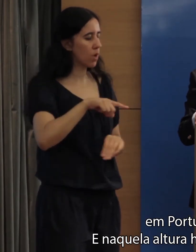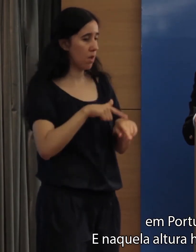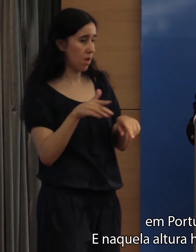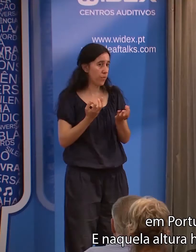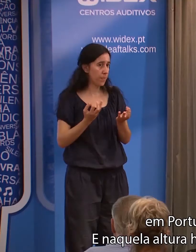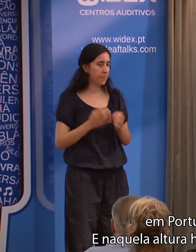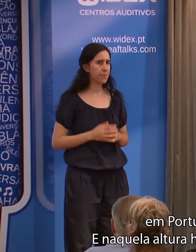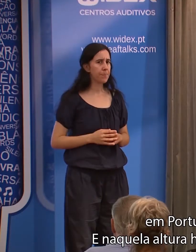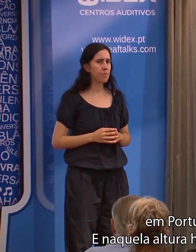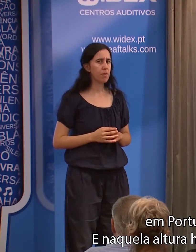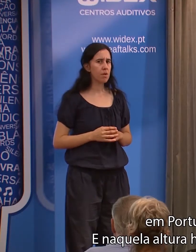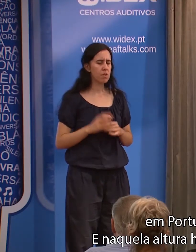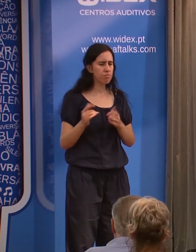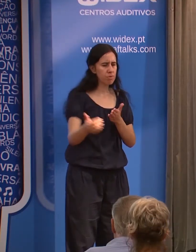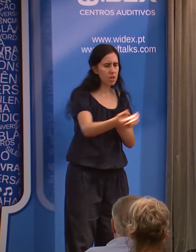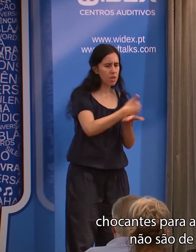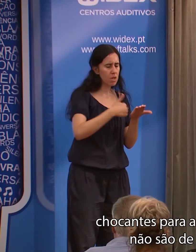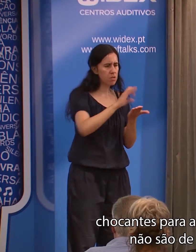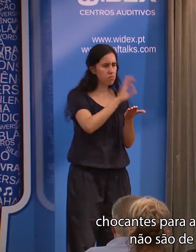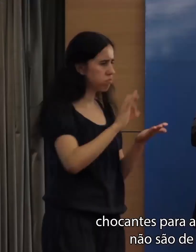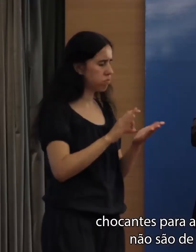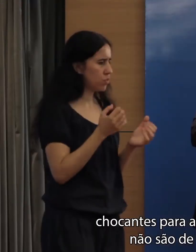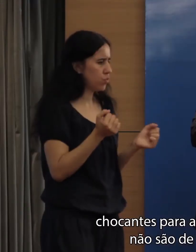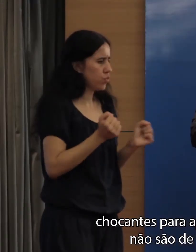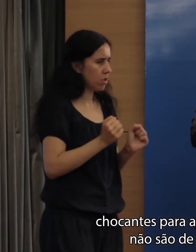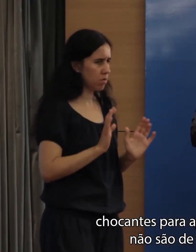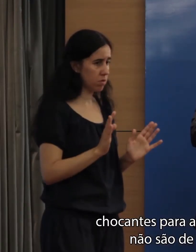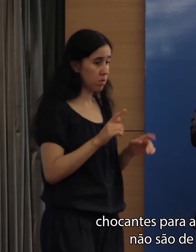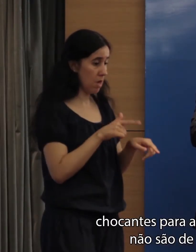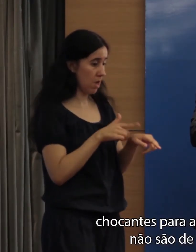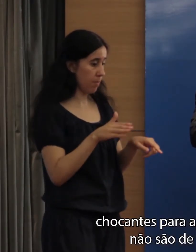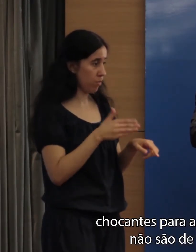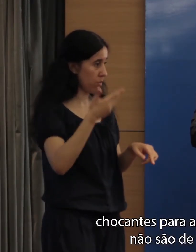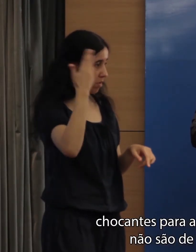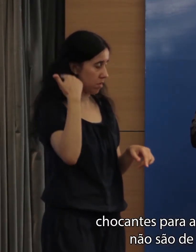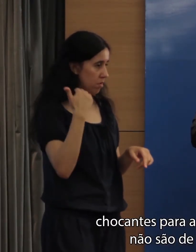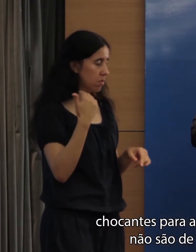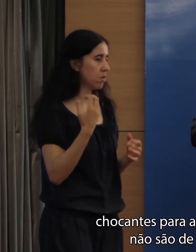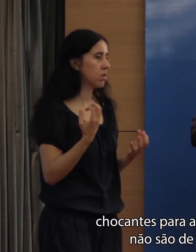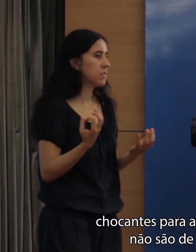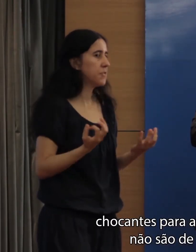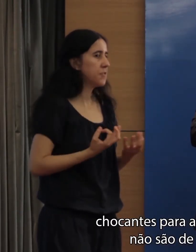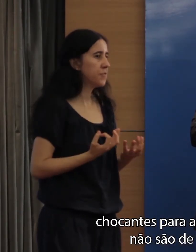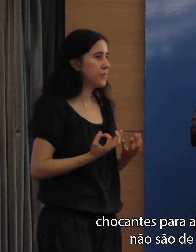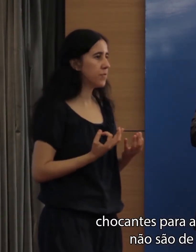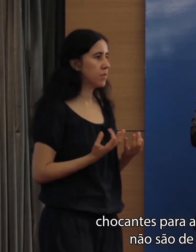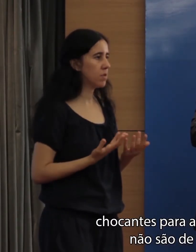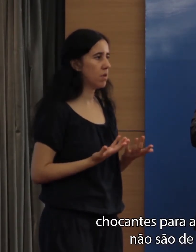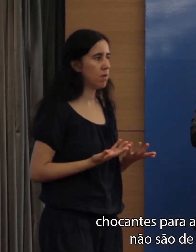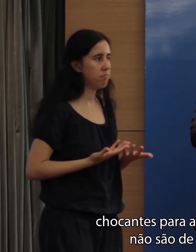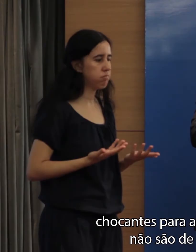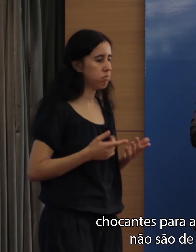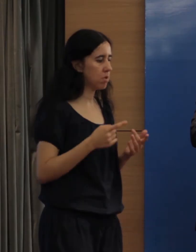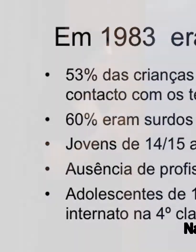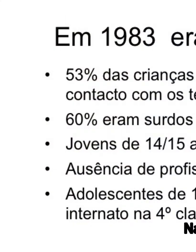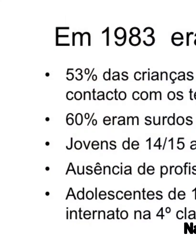E naquela altura havia dados verdadeiramente chocantes para a época já e que, obviamente, não são de todos os